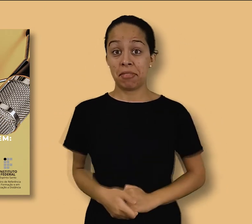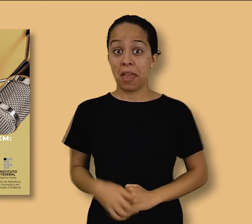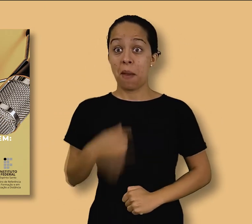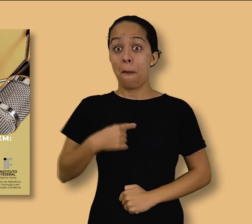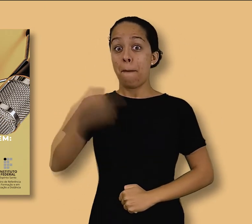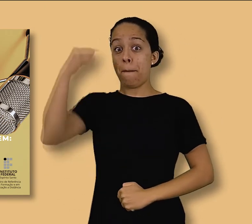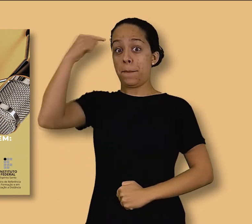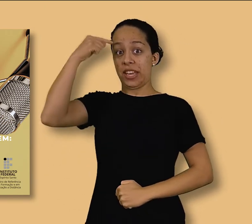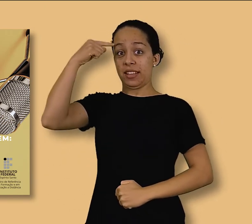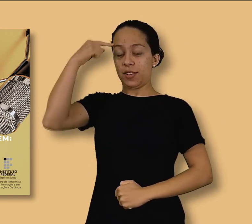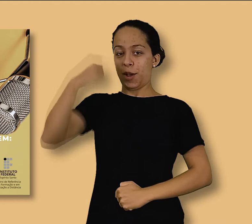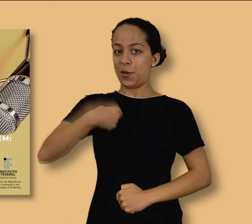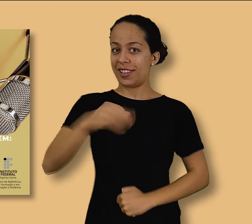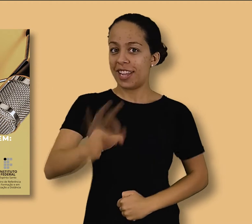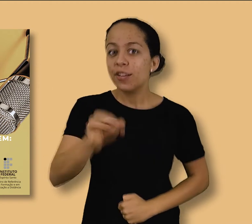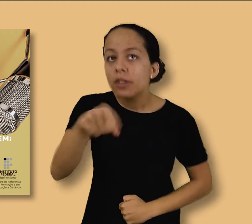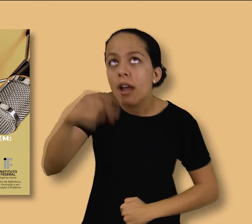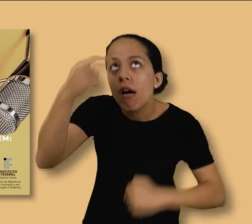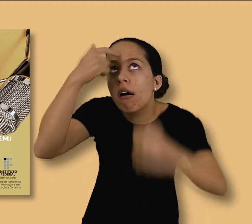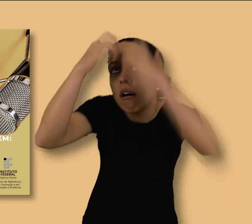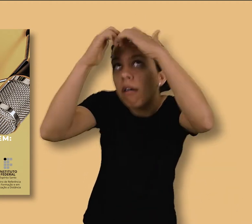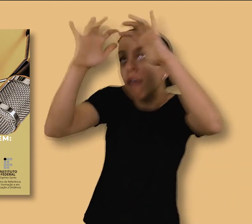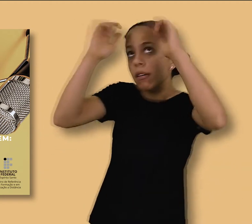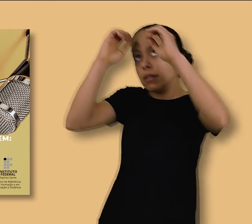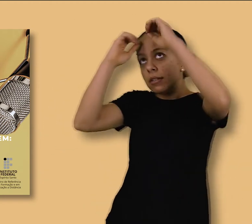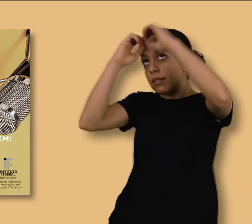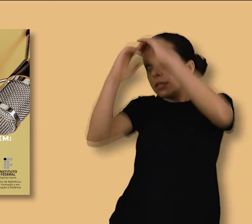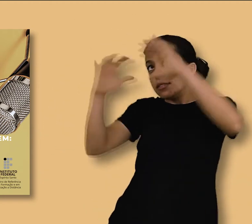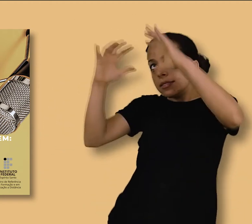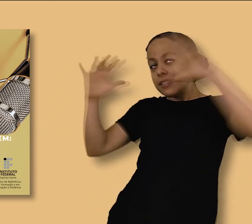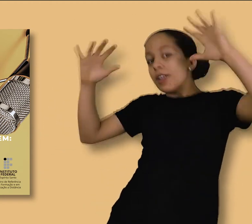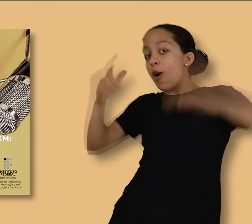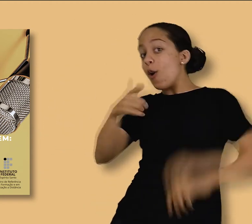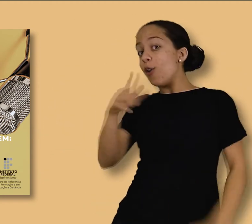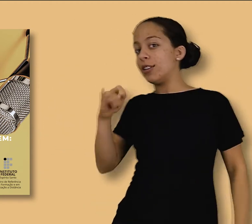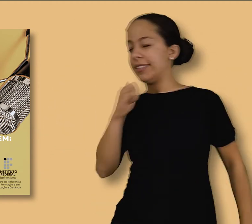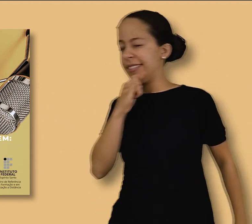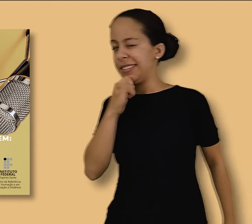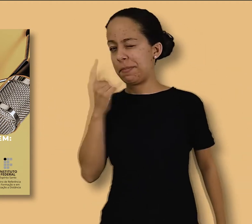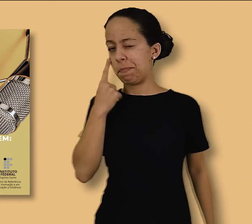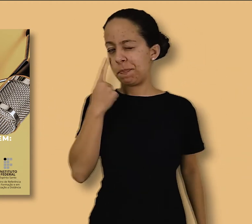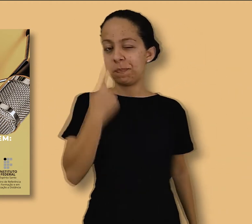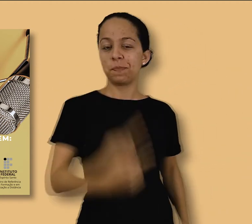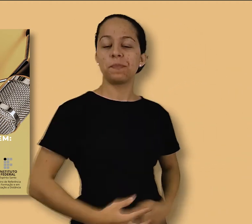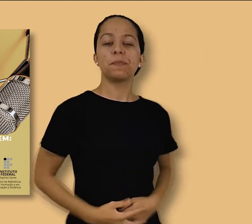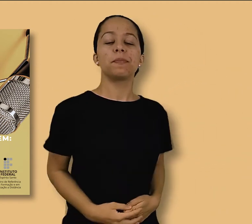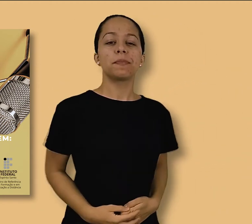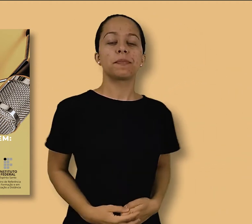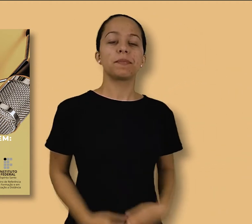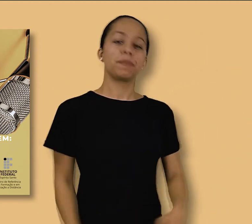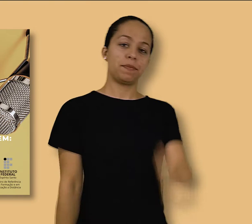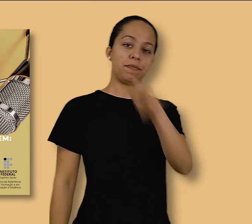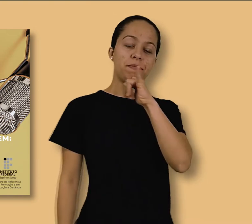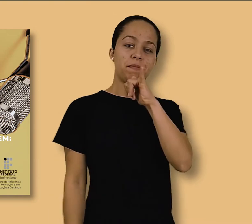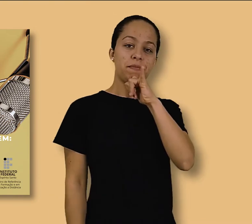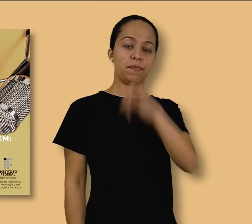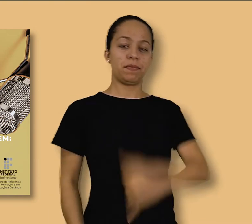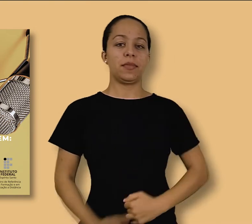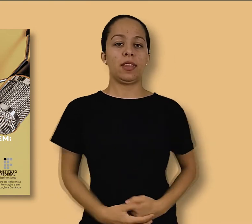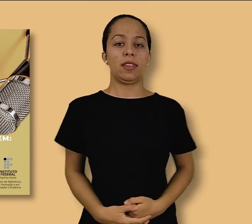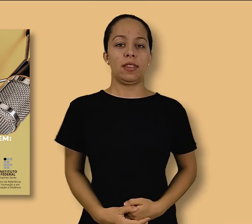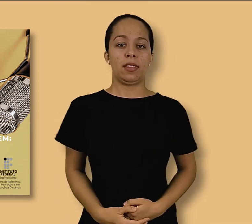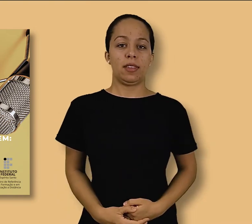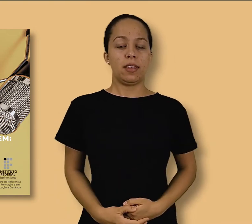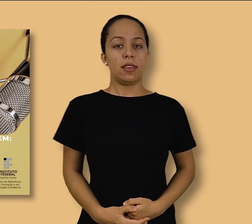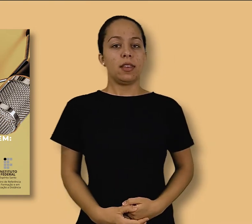eu vou pensando daqui vou falando aqui eu tenho certeza que vocês daí vão lembrar de outros parecidos né quando nós nos